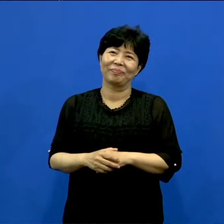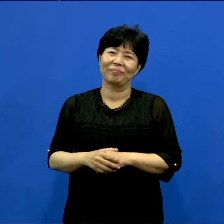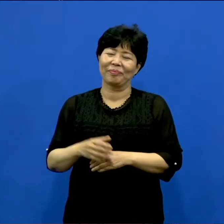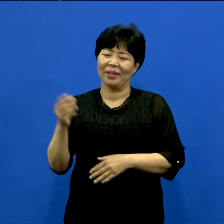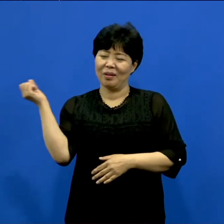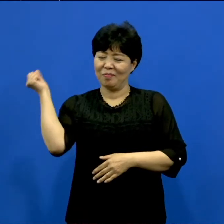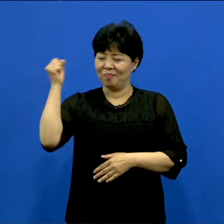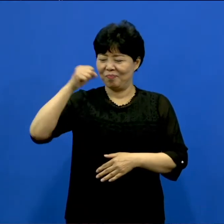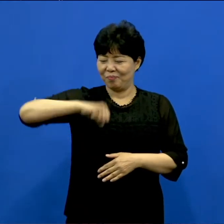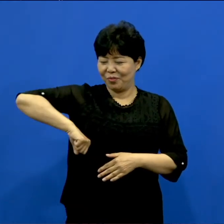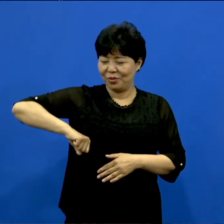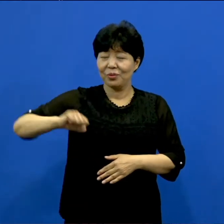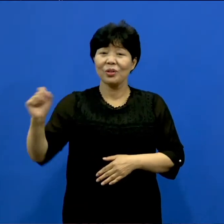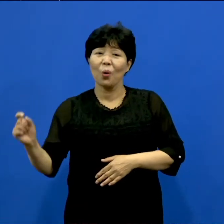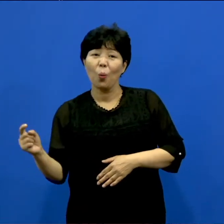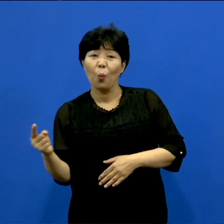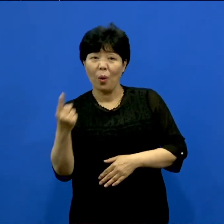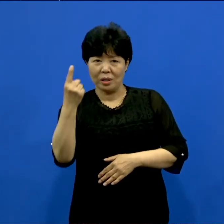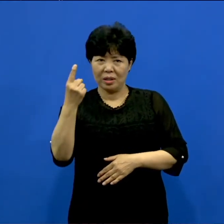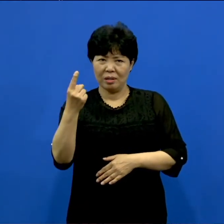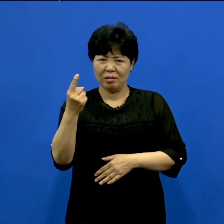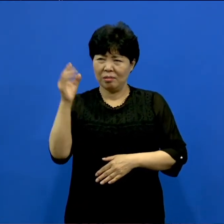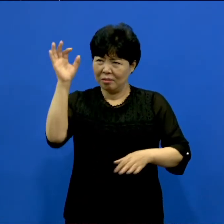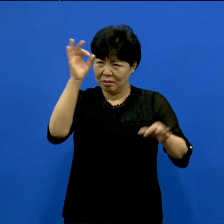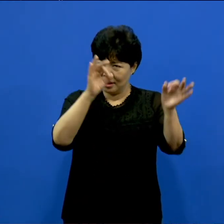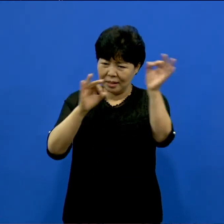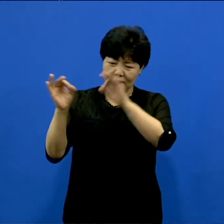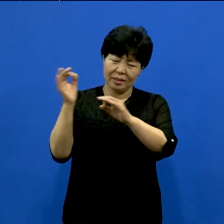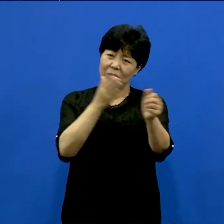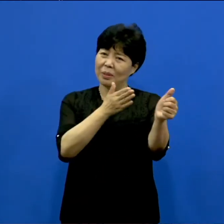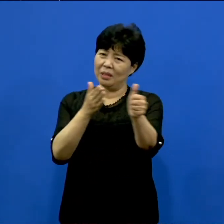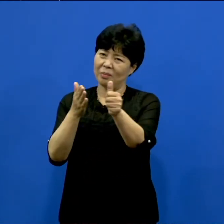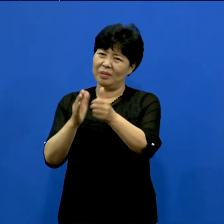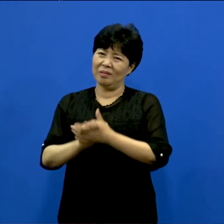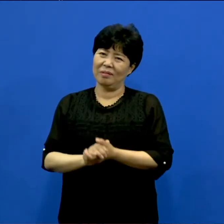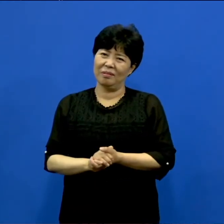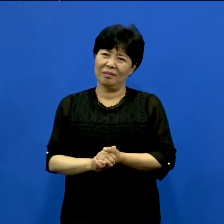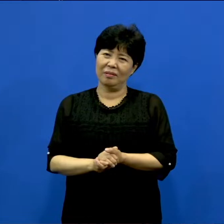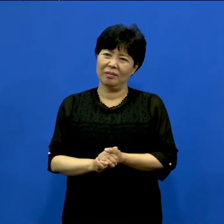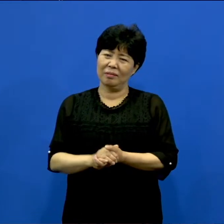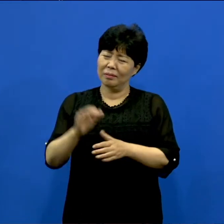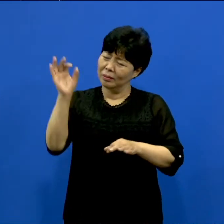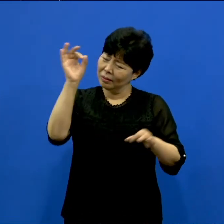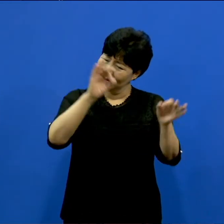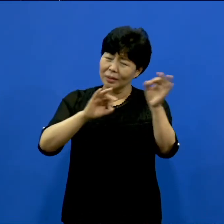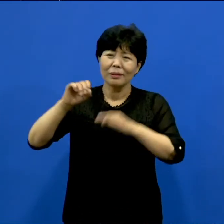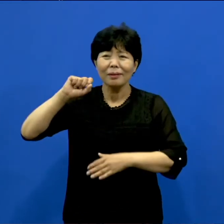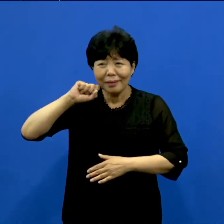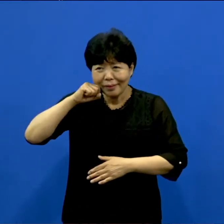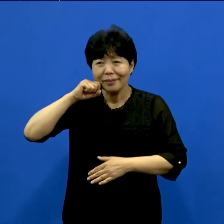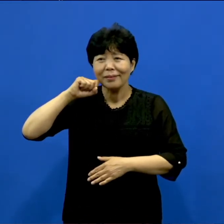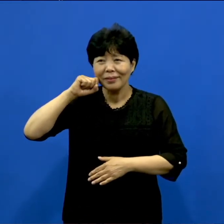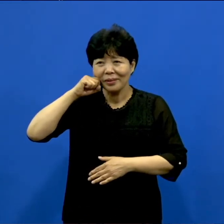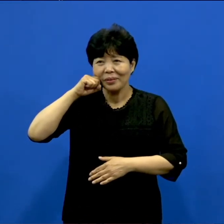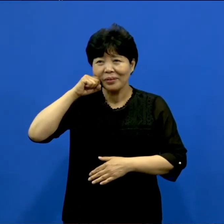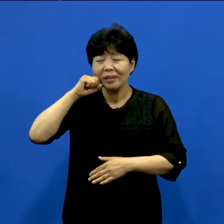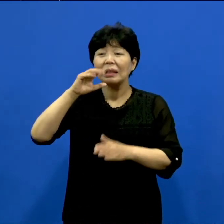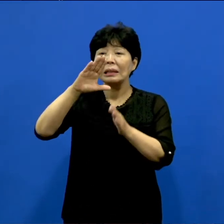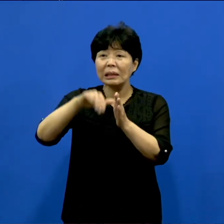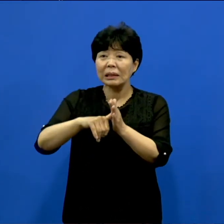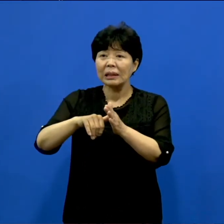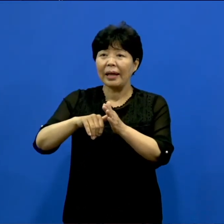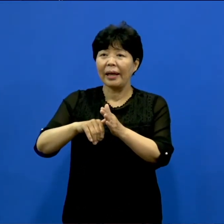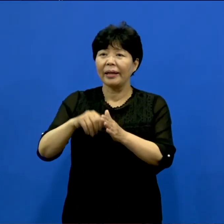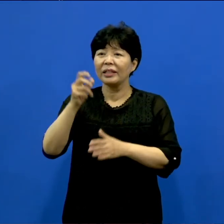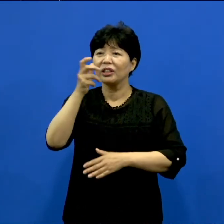불순종의 원인을 찾아내셔야 돼요, 여러분. 때로는 그것이 무엇인지 찾기 어려워요. 꽁꽁 숨어 있을 때가 있습니다. 그때 성령께 물으셔야